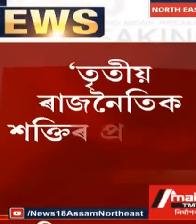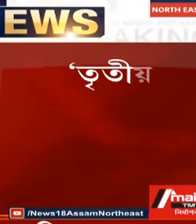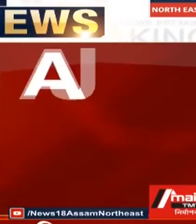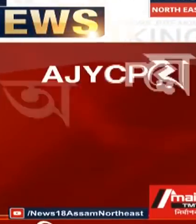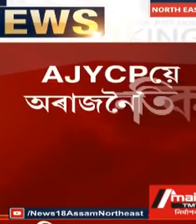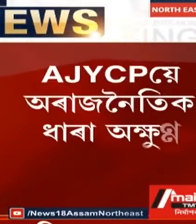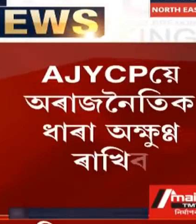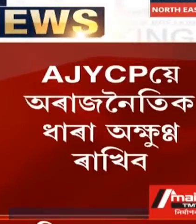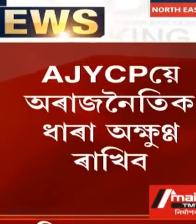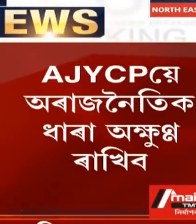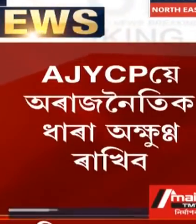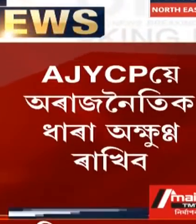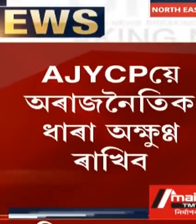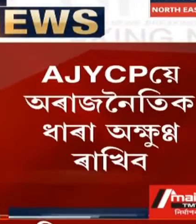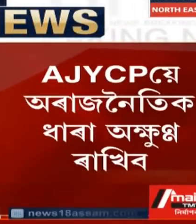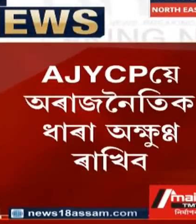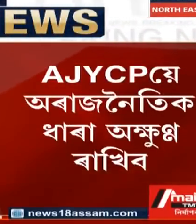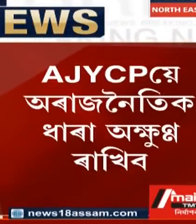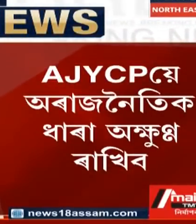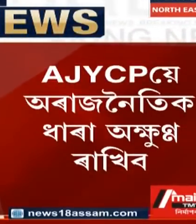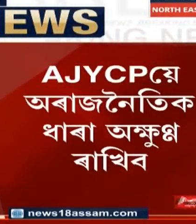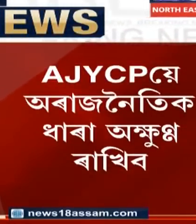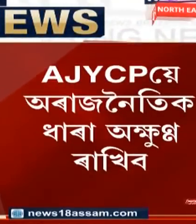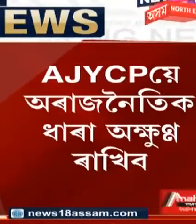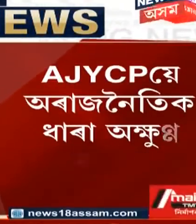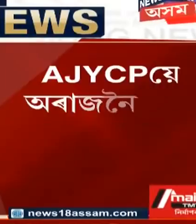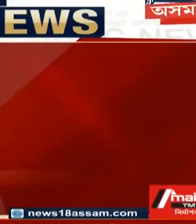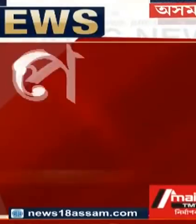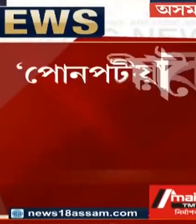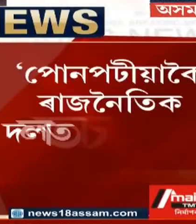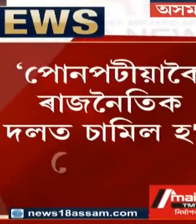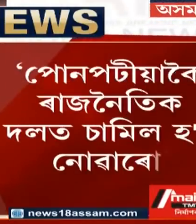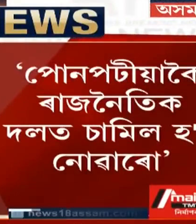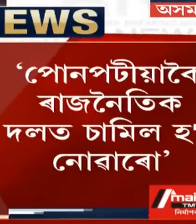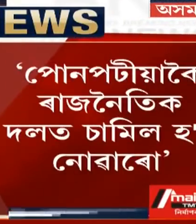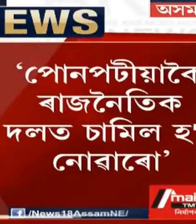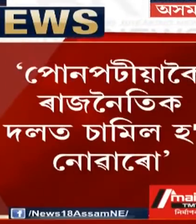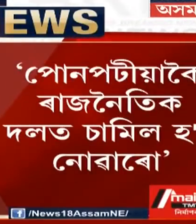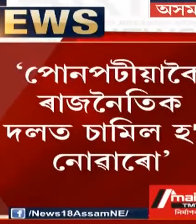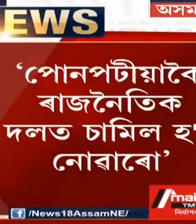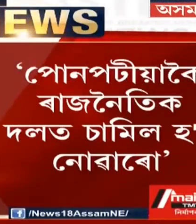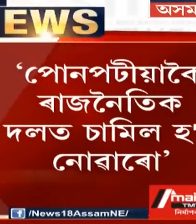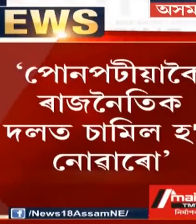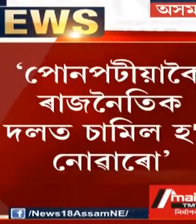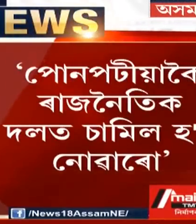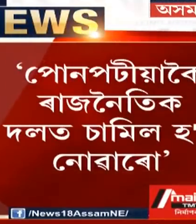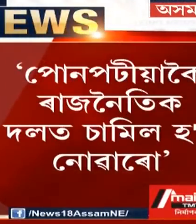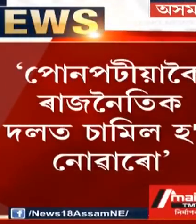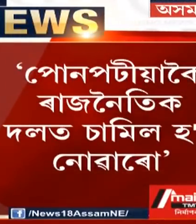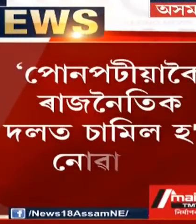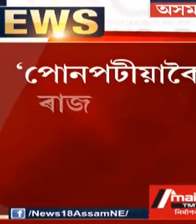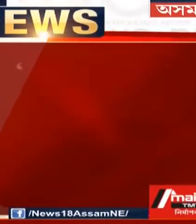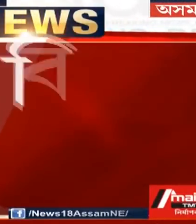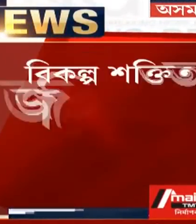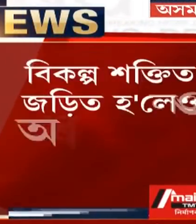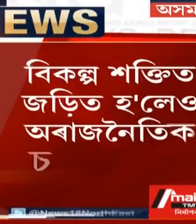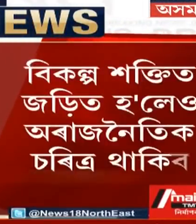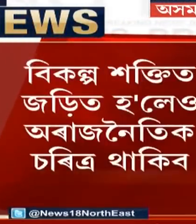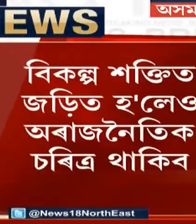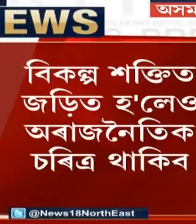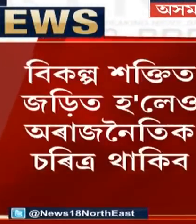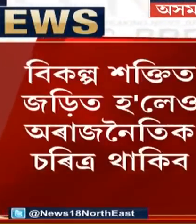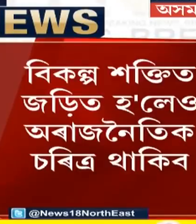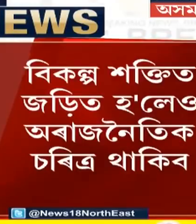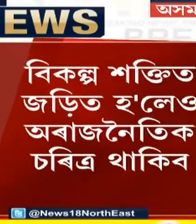করলে এই রাজনৈতিক দল সমূহে কেতিয়াও এই যিবিলাক বিষয় এই বিষয়বিলাক সমাধান নকৰে আৰু সেই কাৰণে এটা তৃতীয় বিকল্প